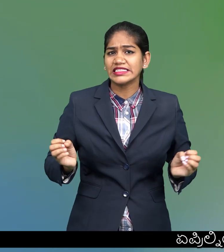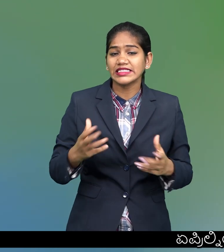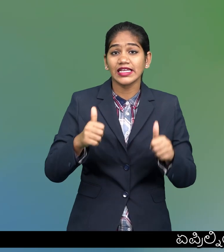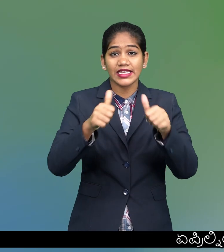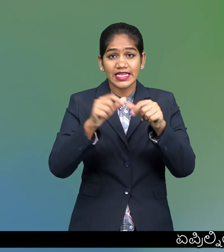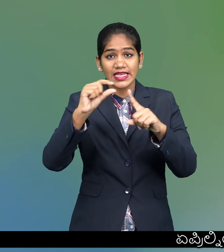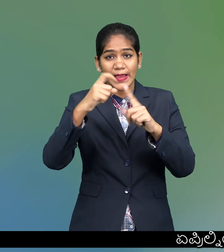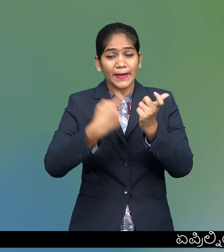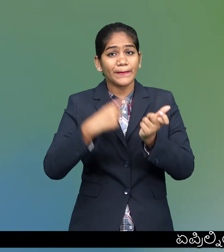ಏಪ್ರಿಲ್ನಿಂದ ಪ್ರಾರಂಭವಾಗಿ